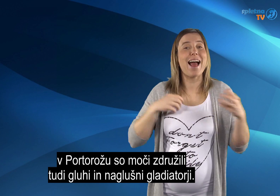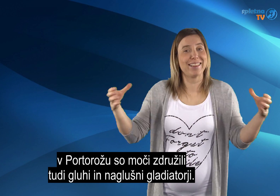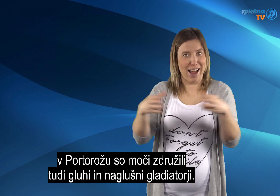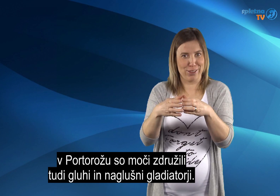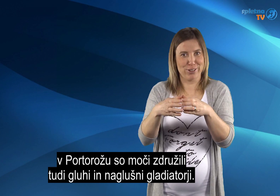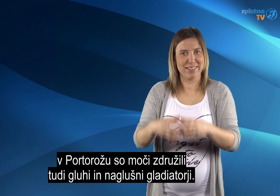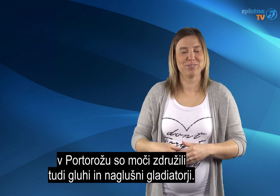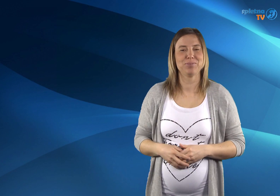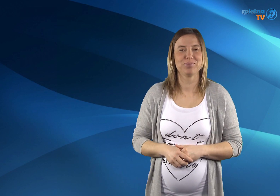gladiatorji.